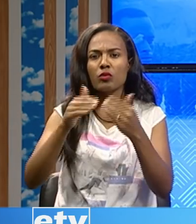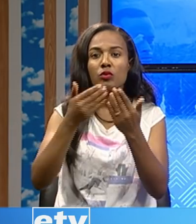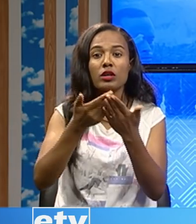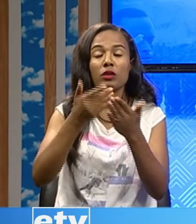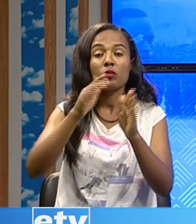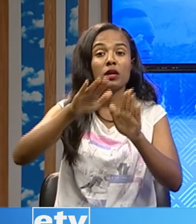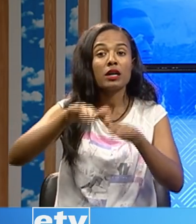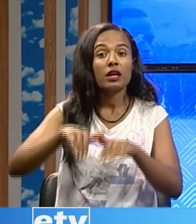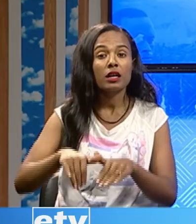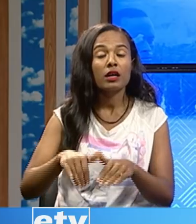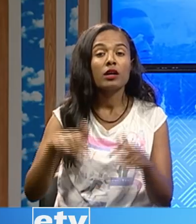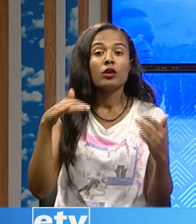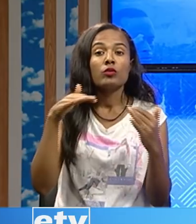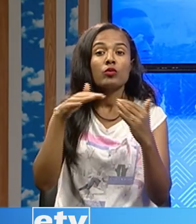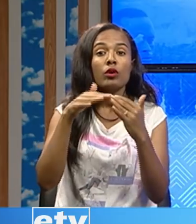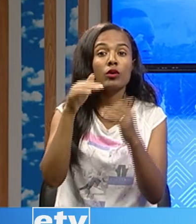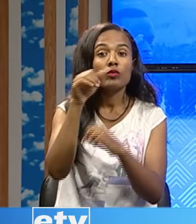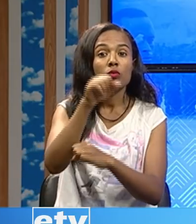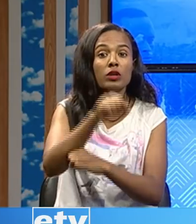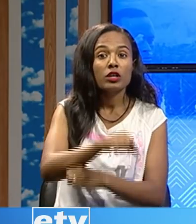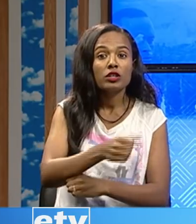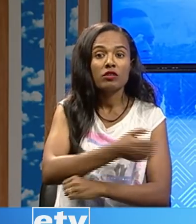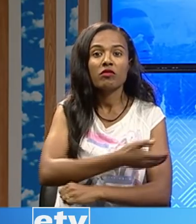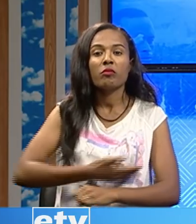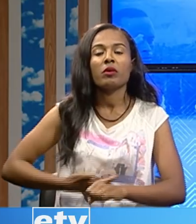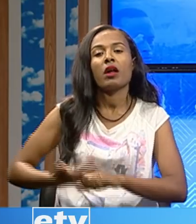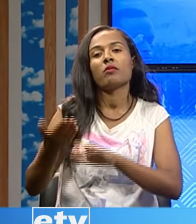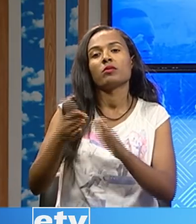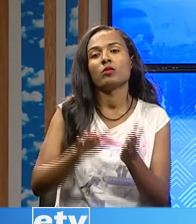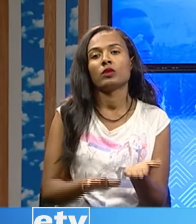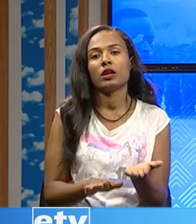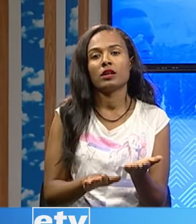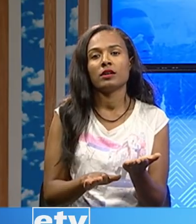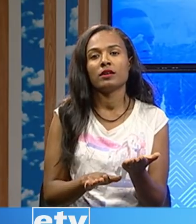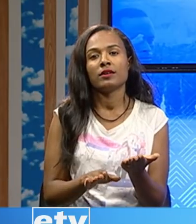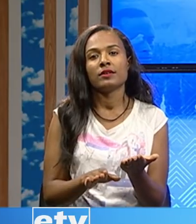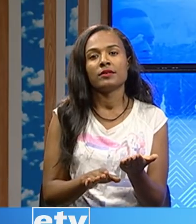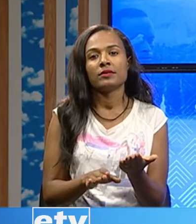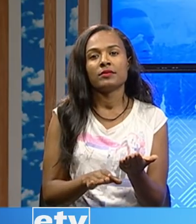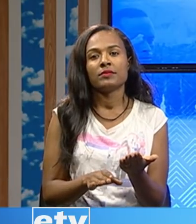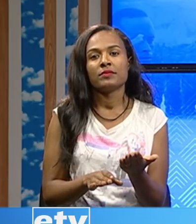ከቀረ ጦርነቱን ብናሸንፍም በራብ ምክንያት እንባላለን